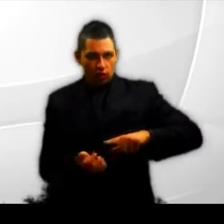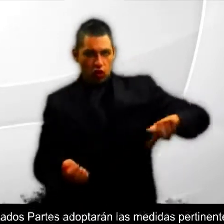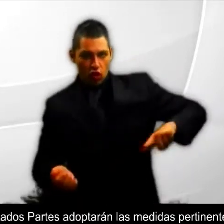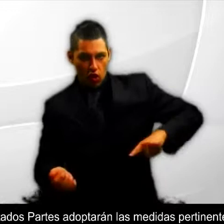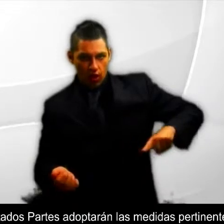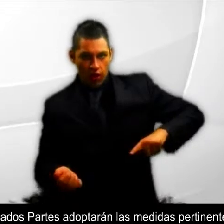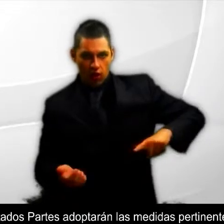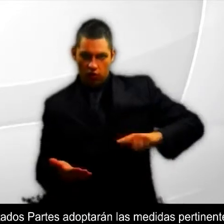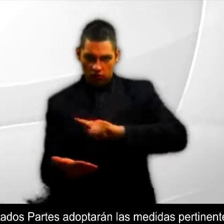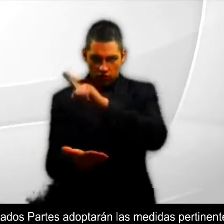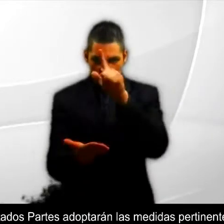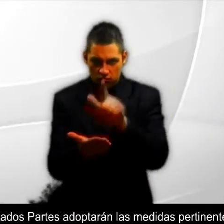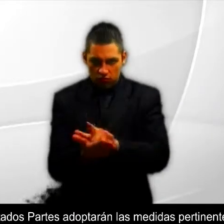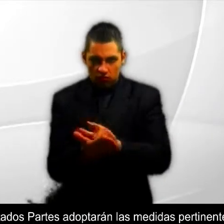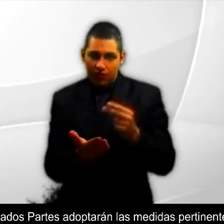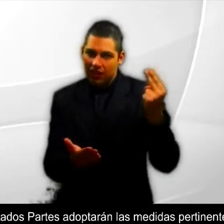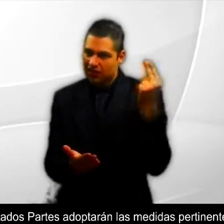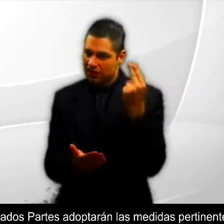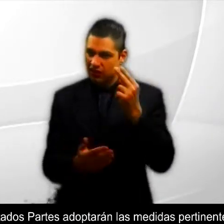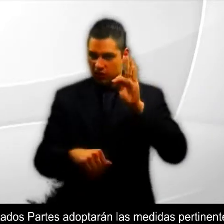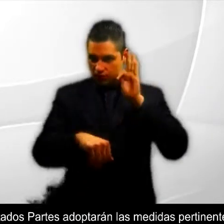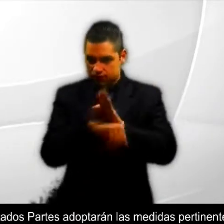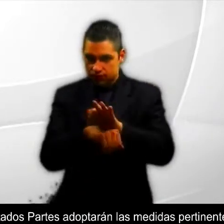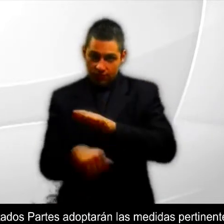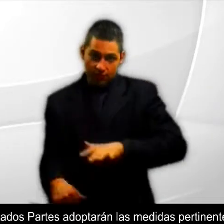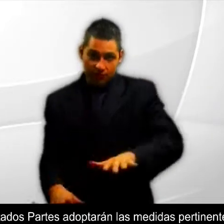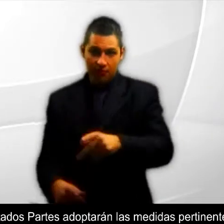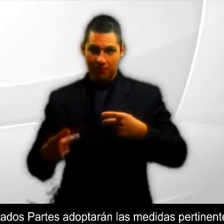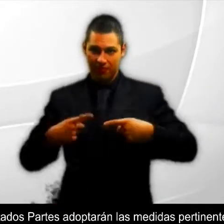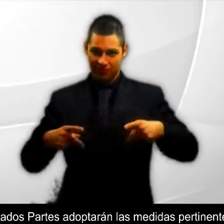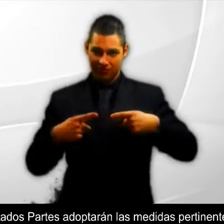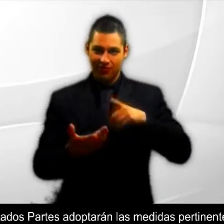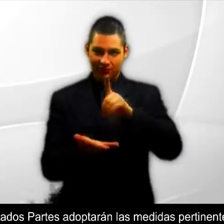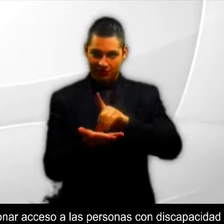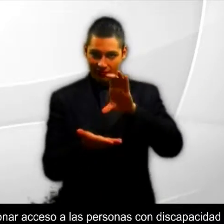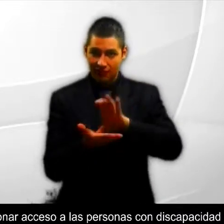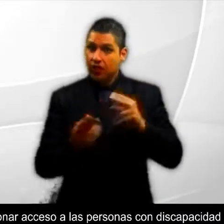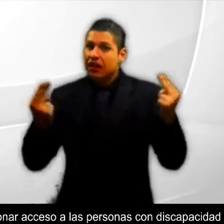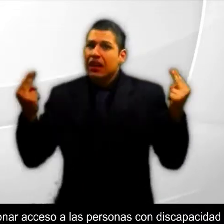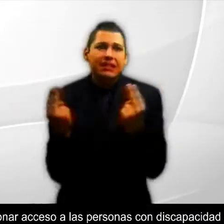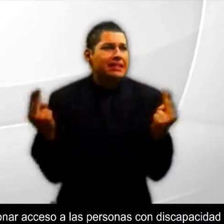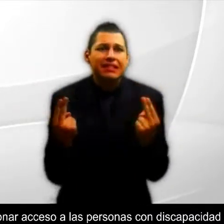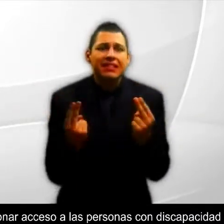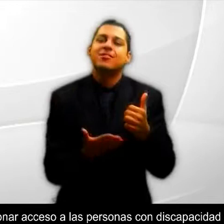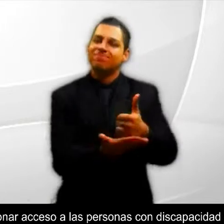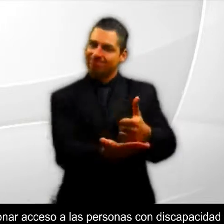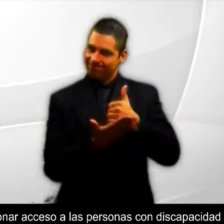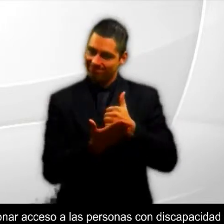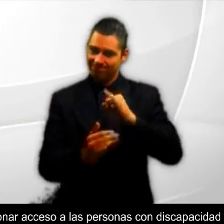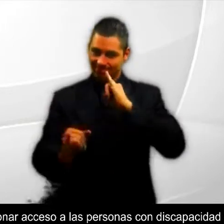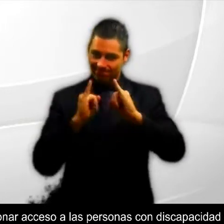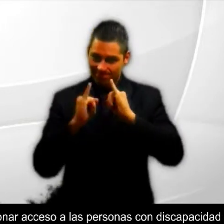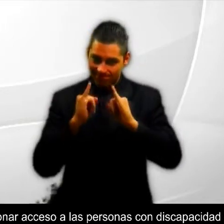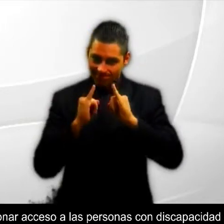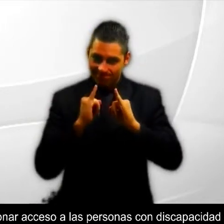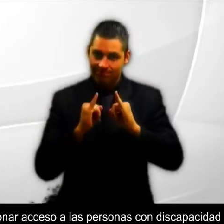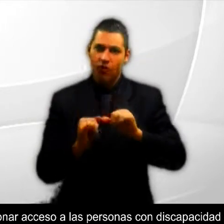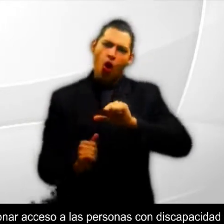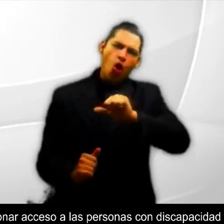Tres. Los Estados partes adoptarán las medidas pertinentes para proporcionar acceso a las personas con discapacidad, al apoyo